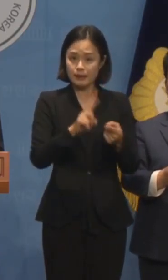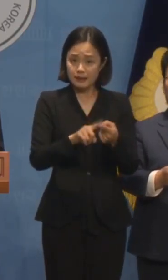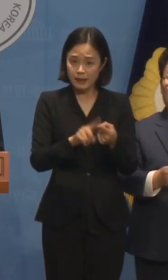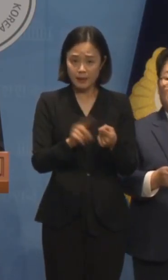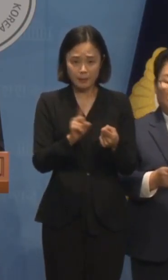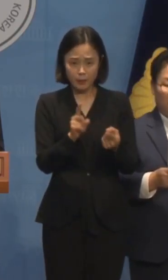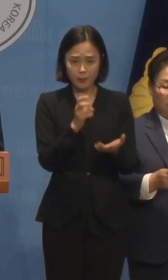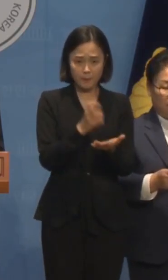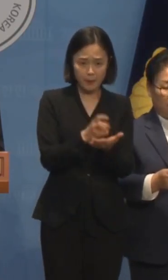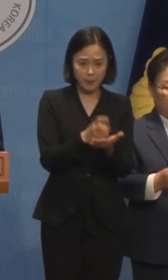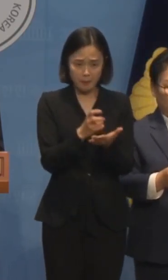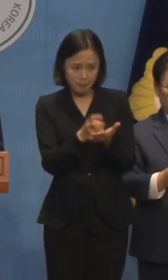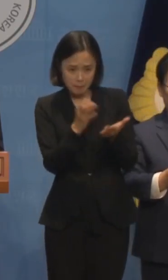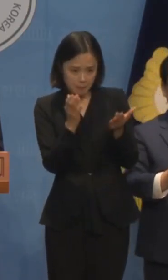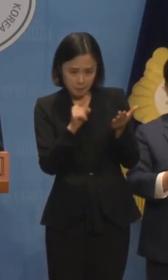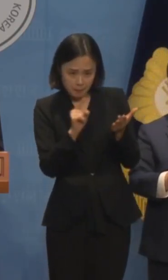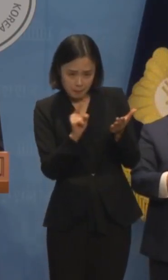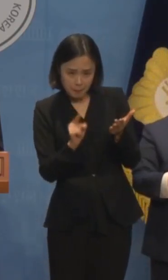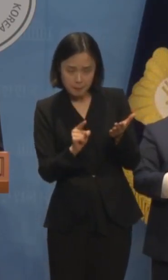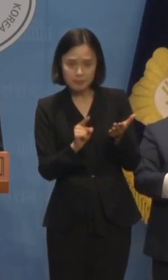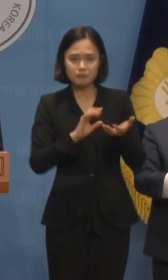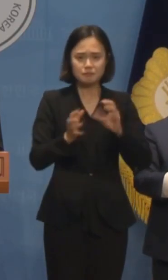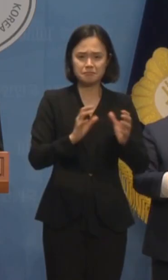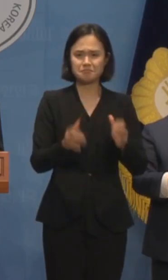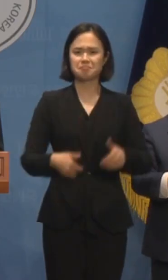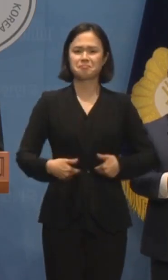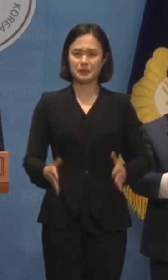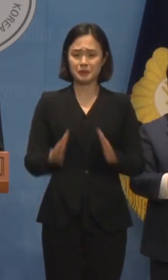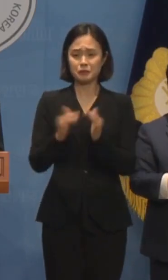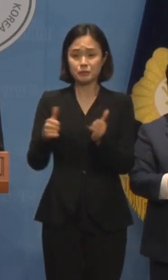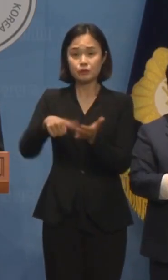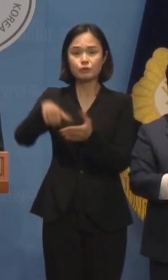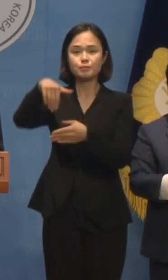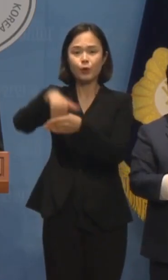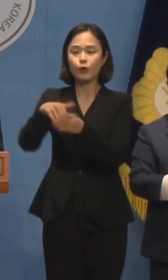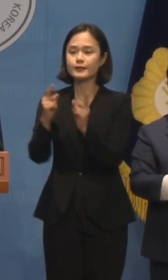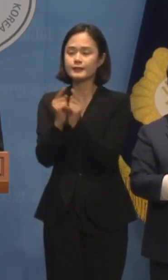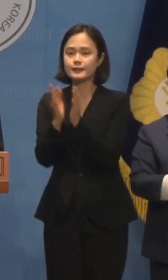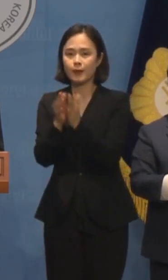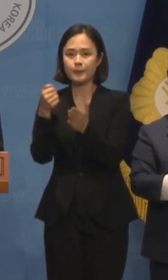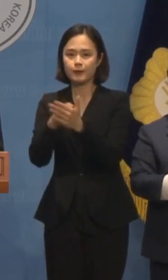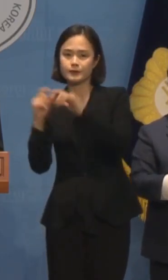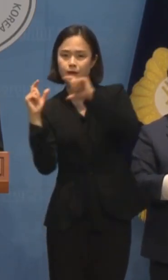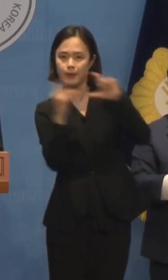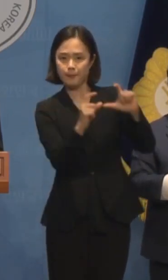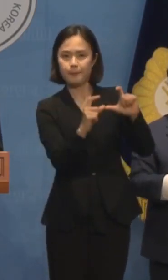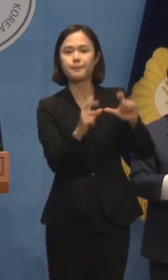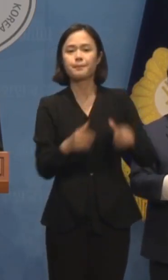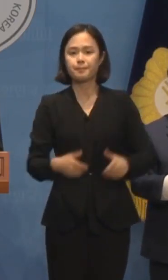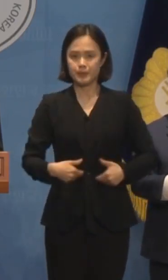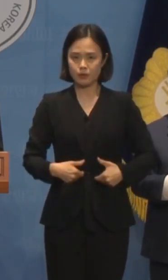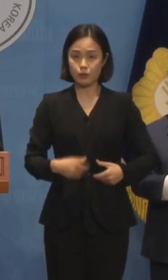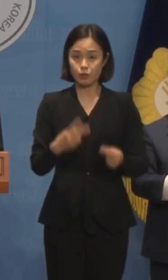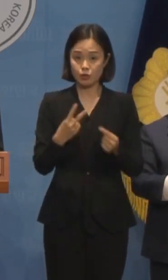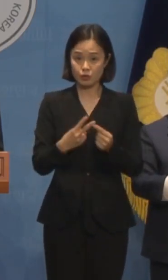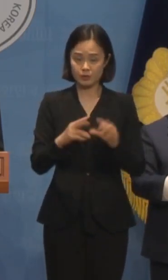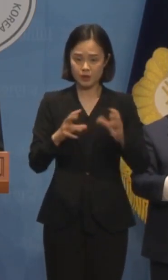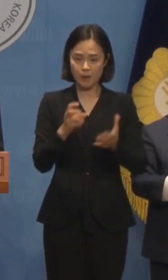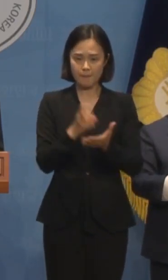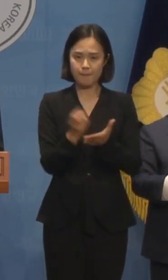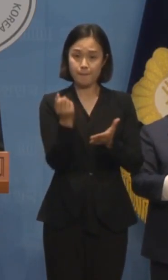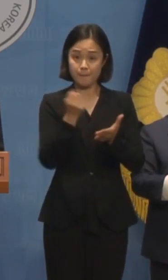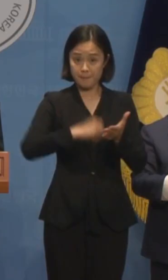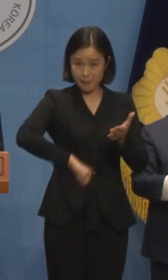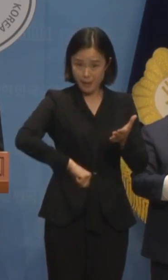불필요하다는 것입니다. 국민 투표로 국민이 직접 결정하면 되기 때문입니다. 둘째, 우현 우법 사유로 한정된 탄핵과는